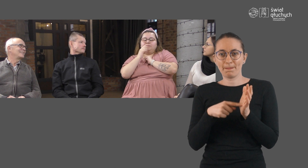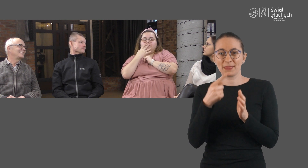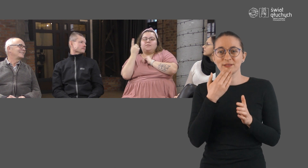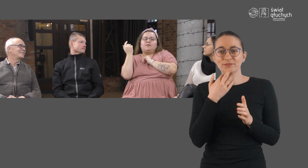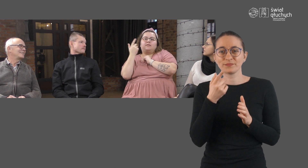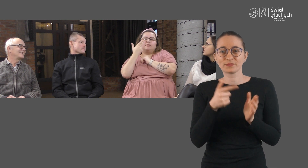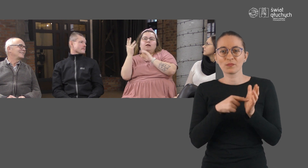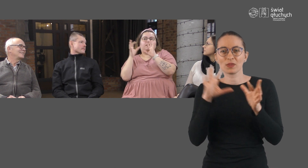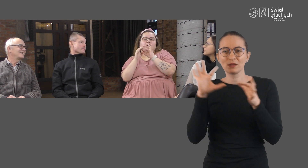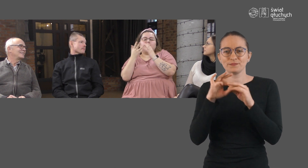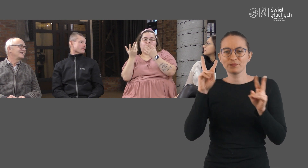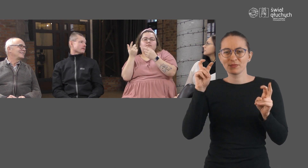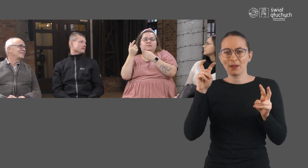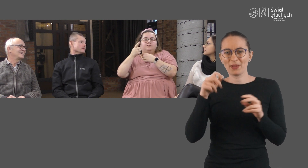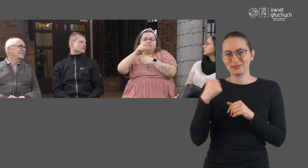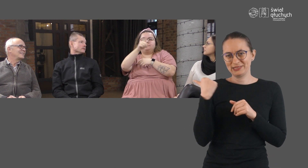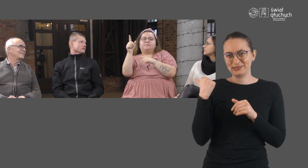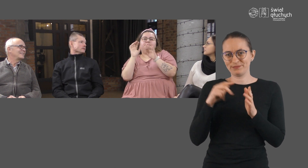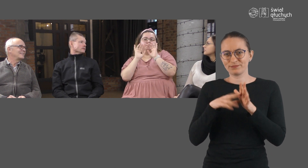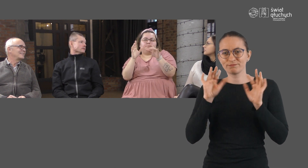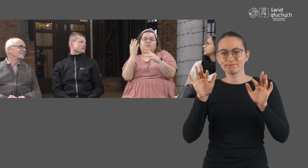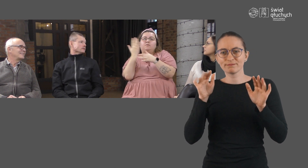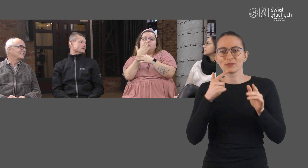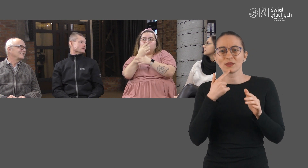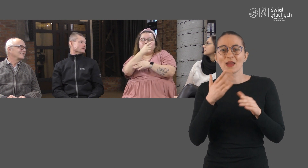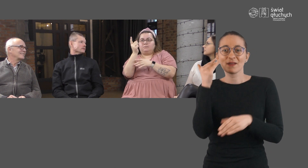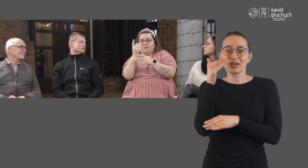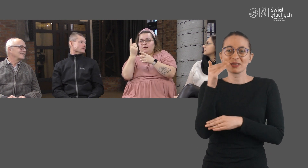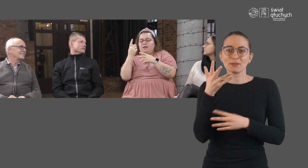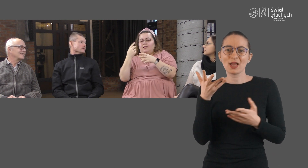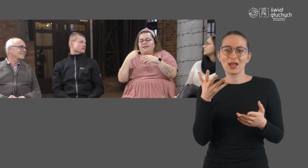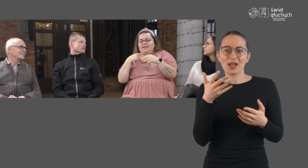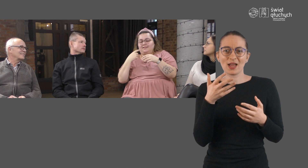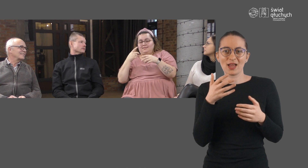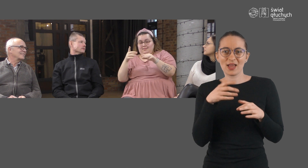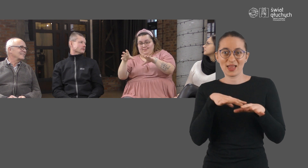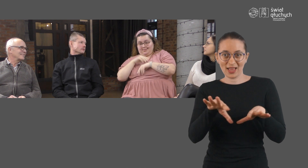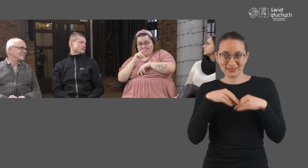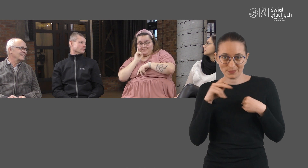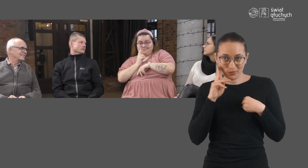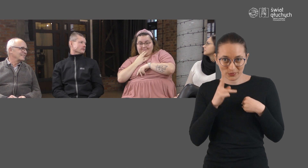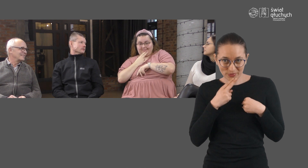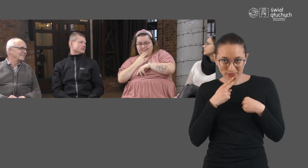Skomentuję jeszcze to, co kolega mówił. Chciałam nawiązać do firm.